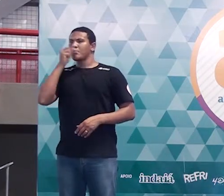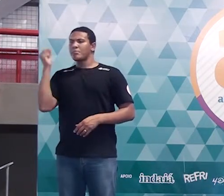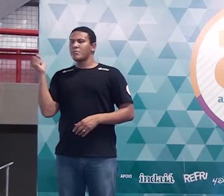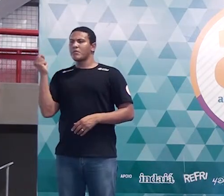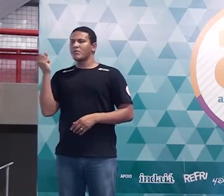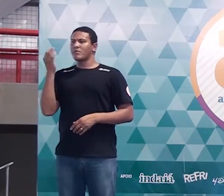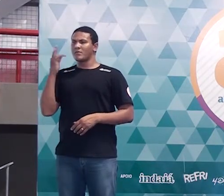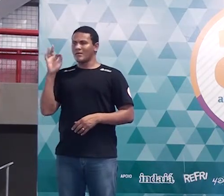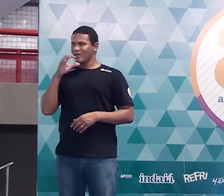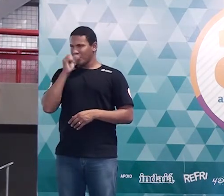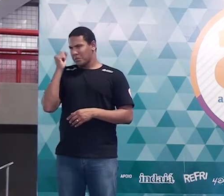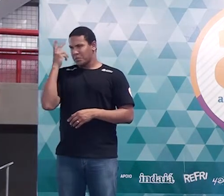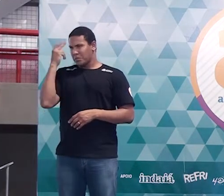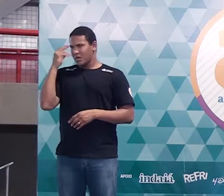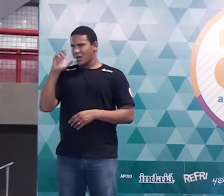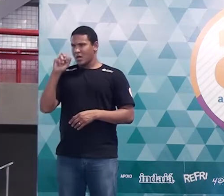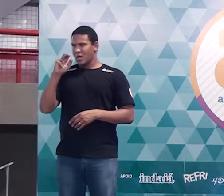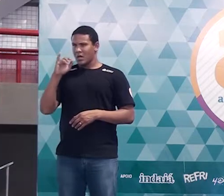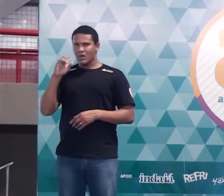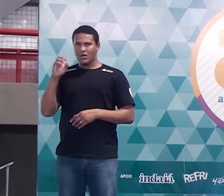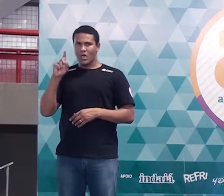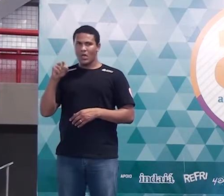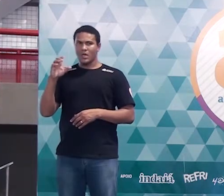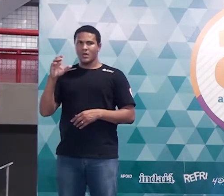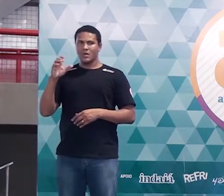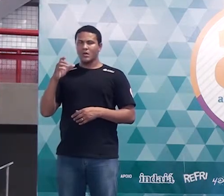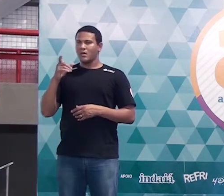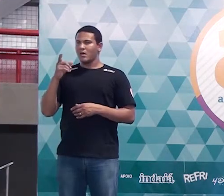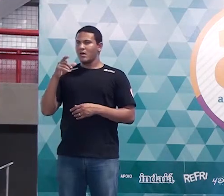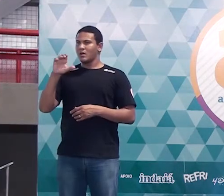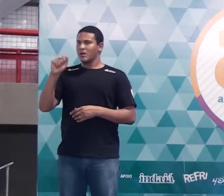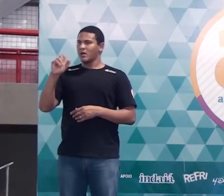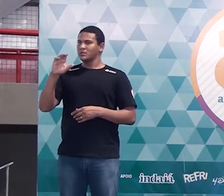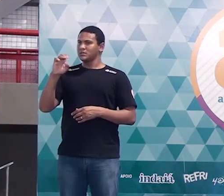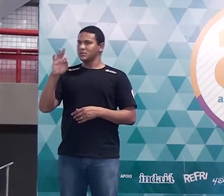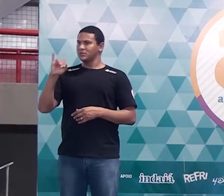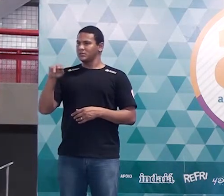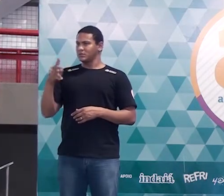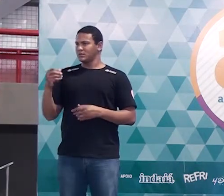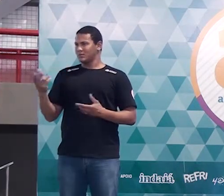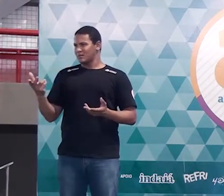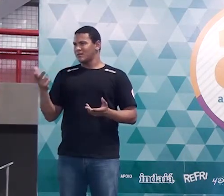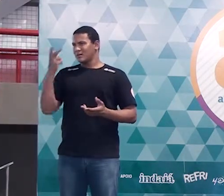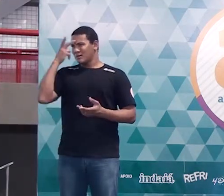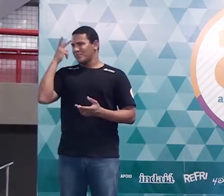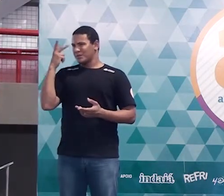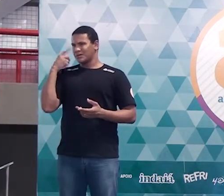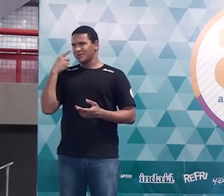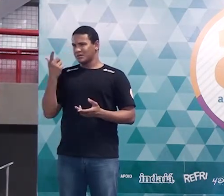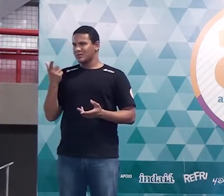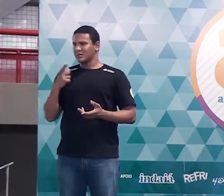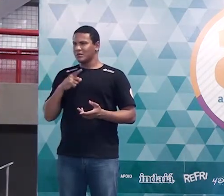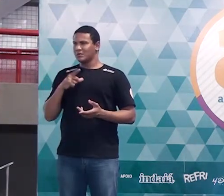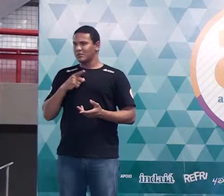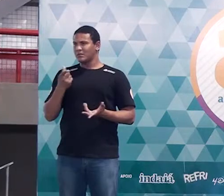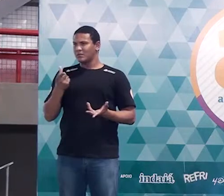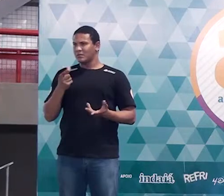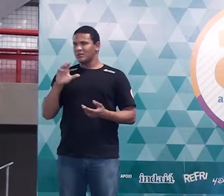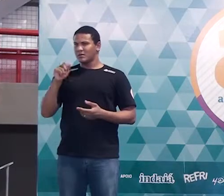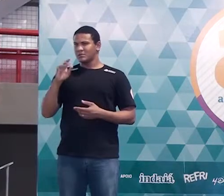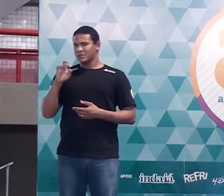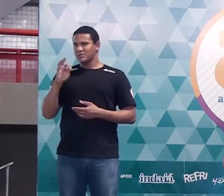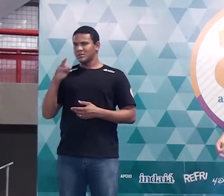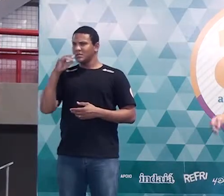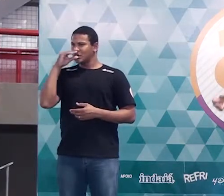Salvador, carioquinha? Cacetinho. Aí imagine você acordar e a pessoa dizer que tem um cacetinho bem quentinho esperando por